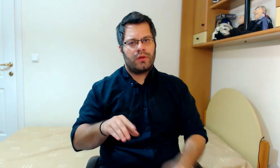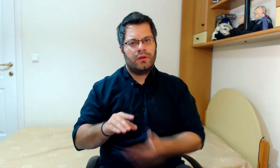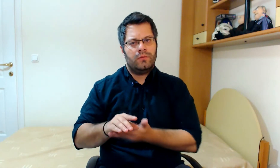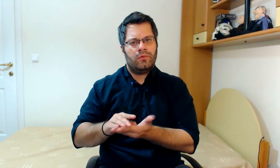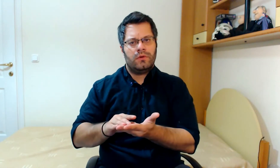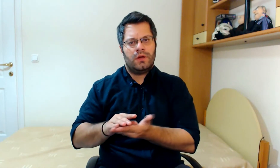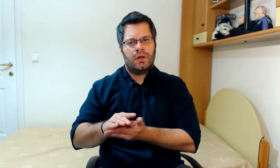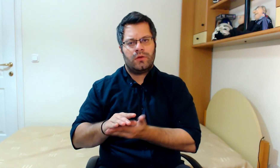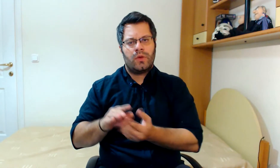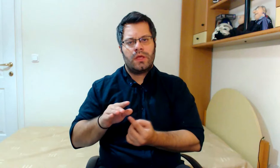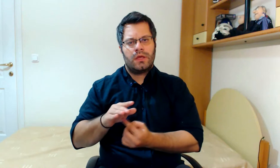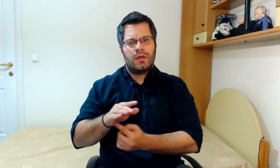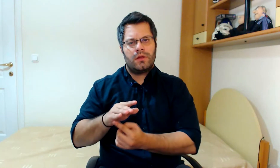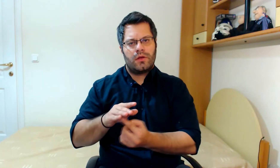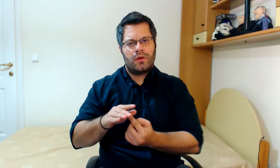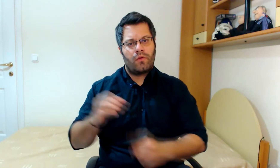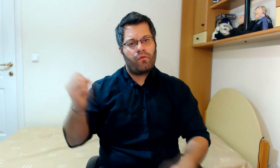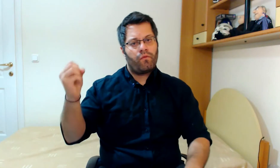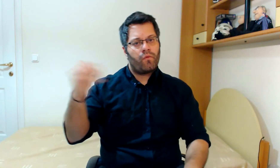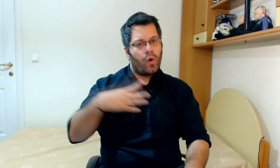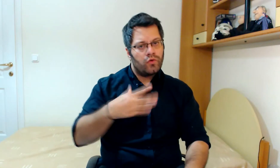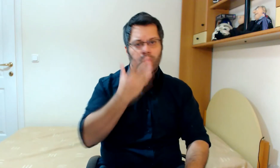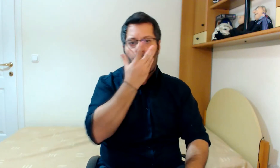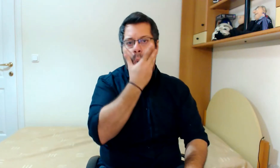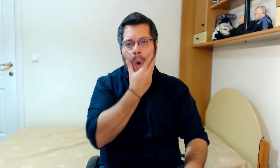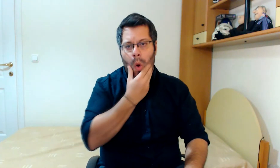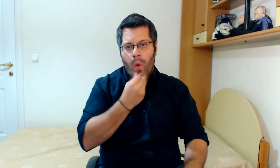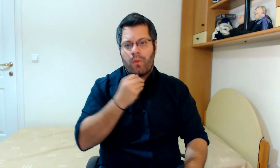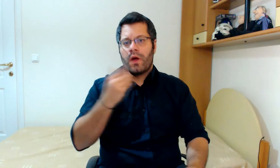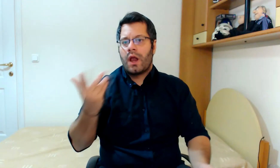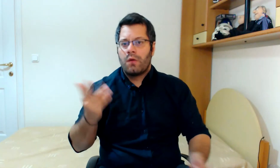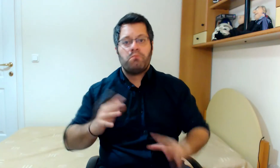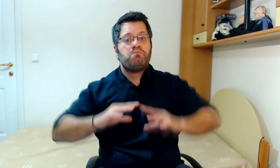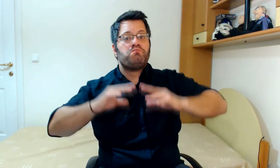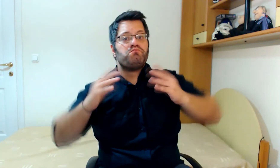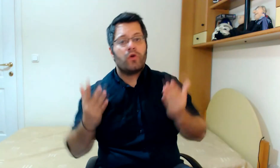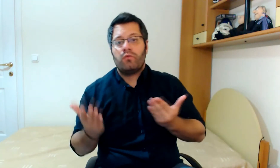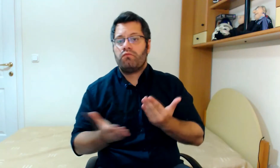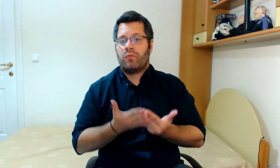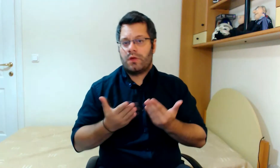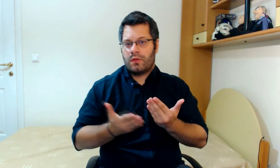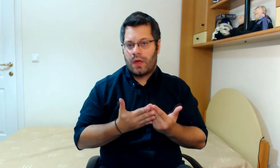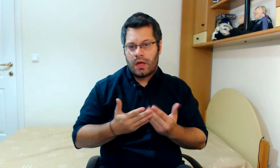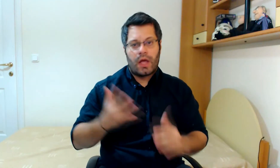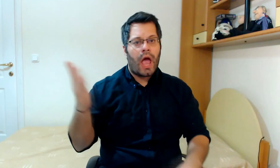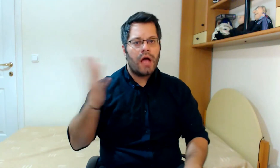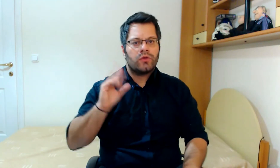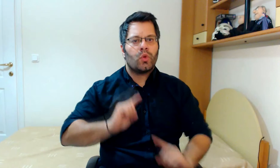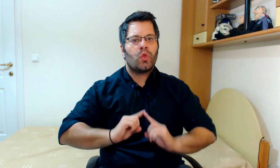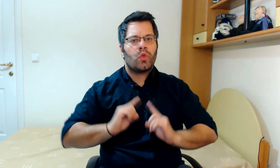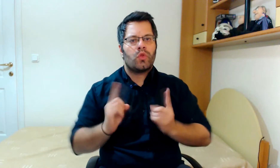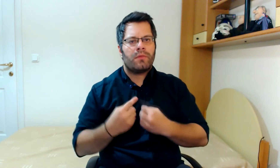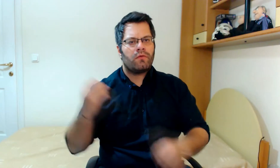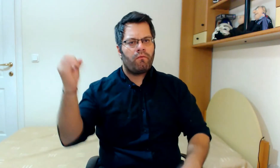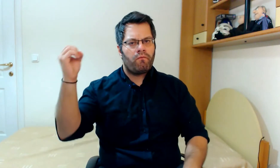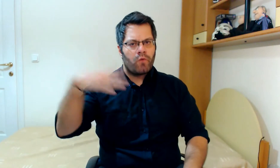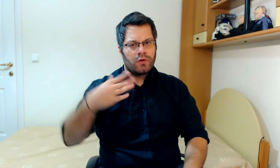Κάτω από το ποντίκι γύρω γύρω έχει φως. Είναι πάρα πολύ όμορφο και ίσως μπορεί να βοηθήσει εάν το δωμάτιο